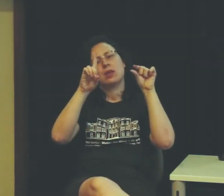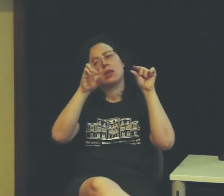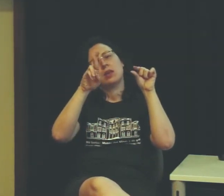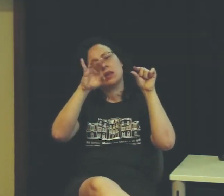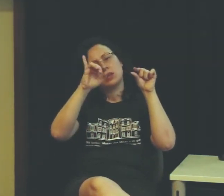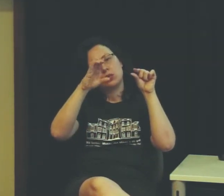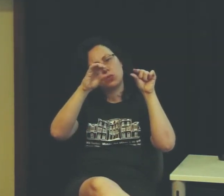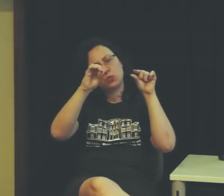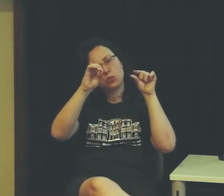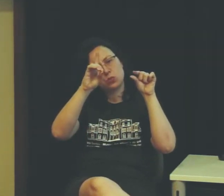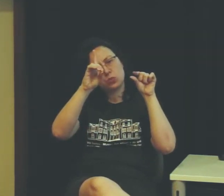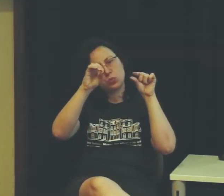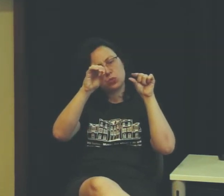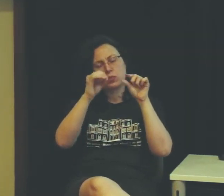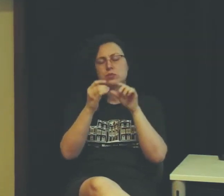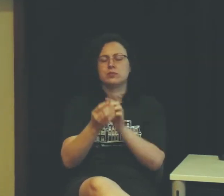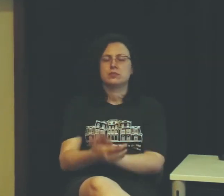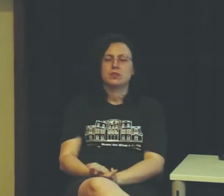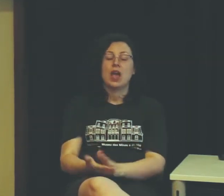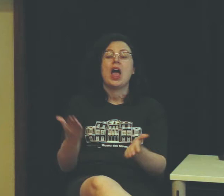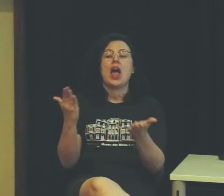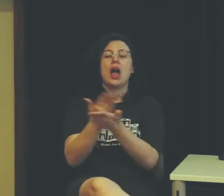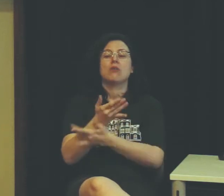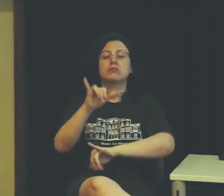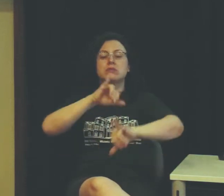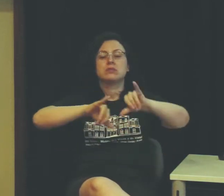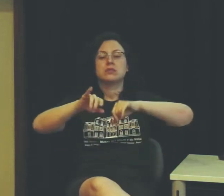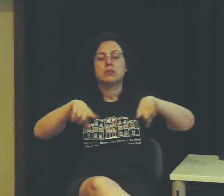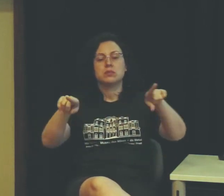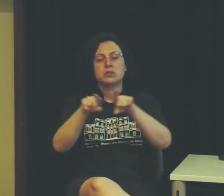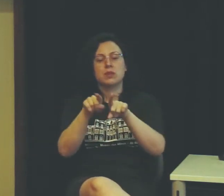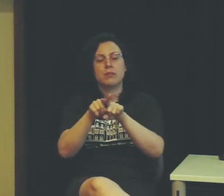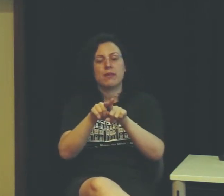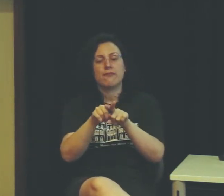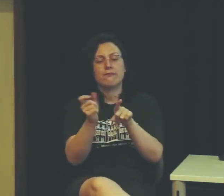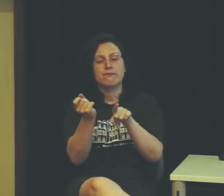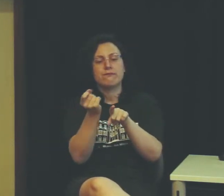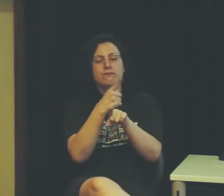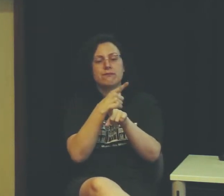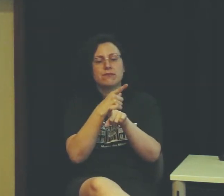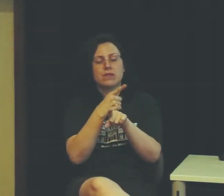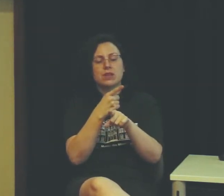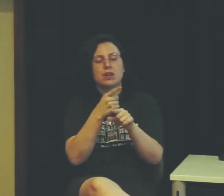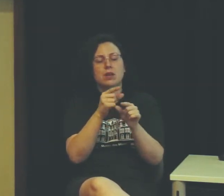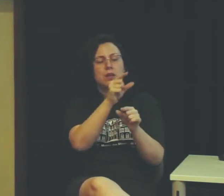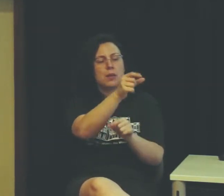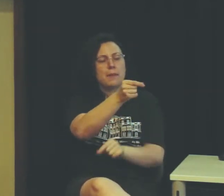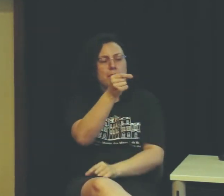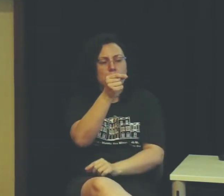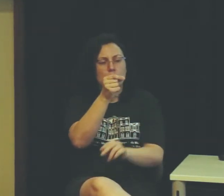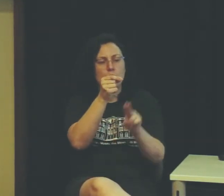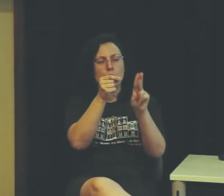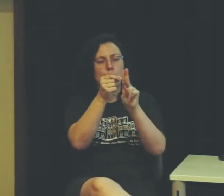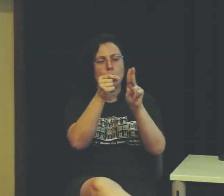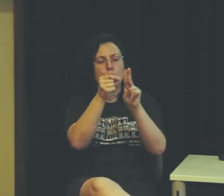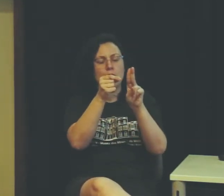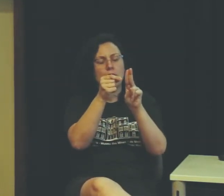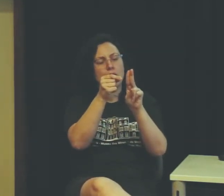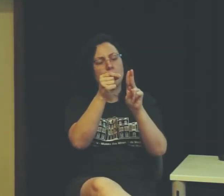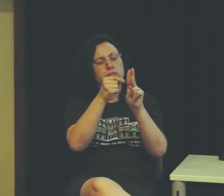mais, alguns elementos químicos que são artificiais, que estão aqui a partir do urânio, né, pegando toda essa parte aqui